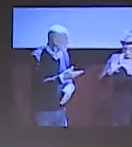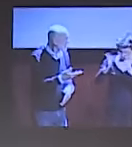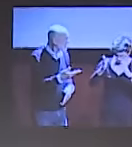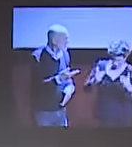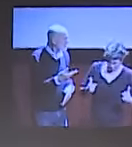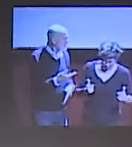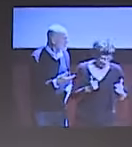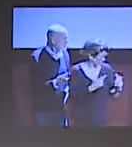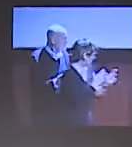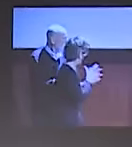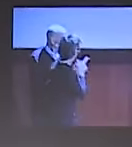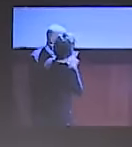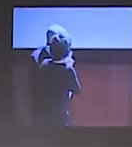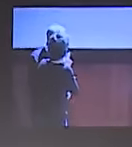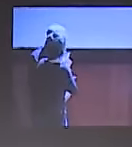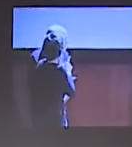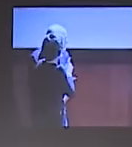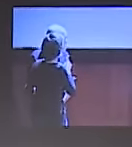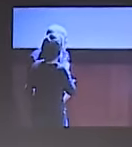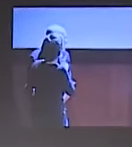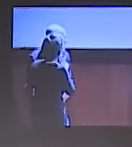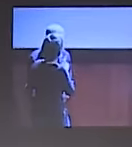D'accord.